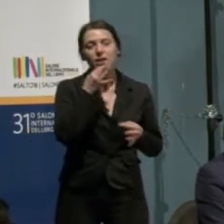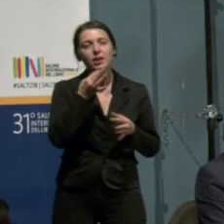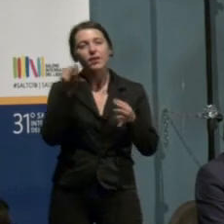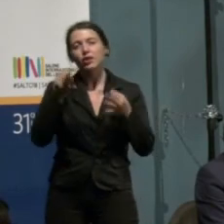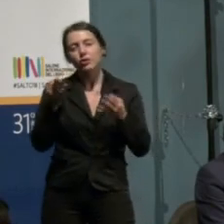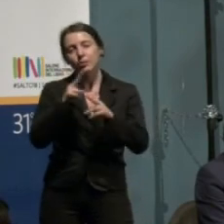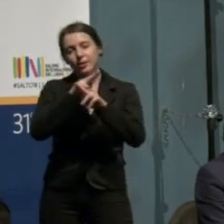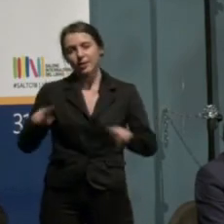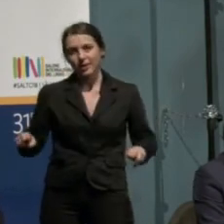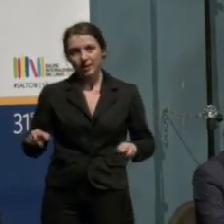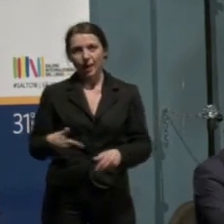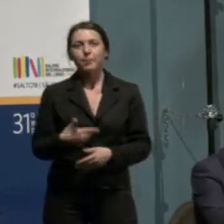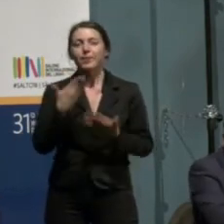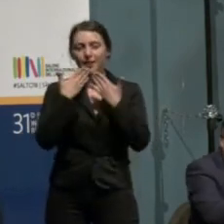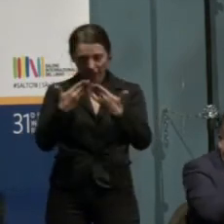grazie